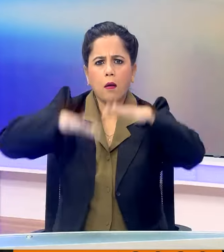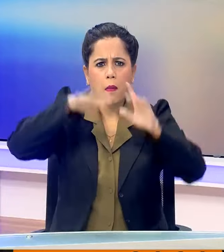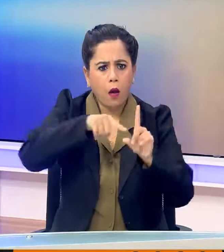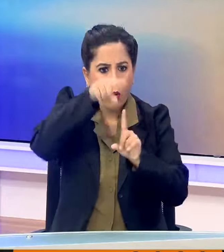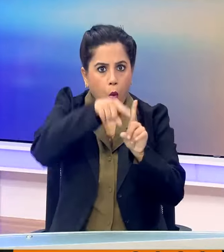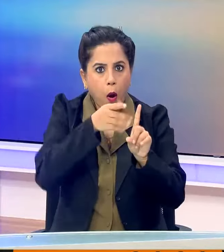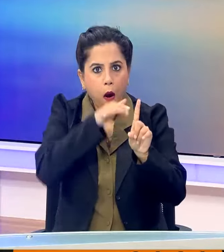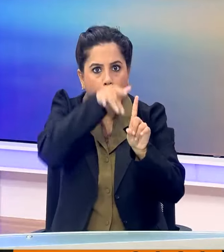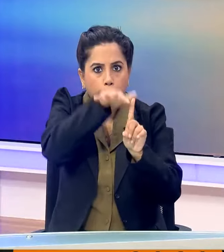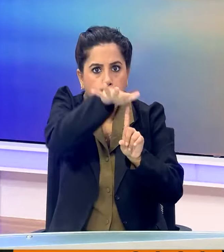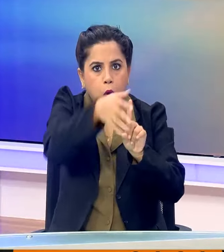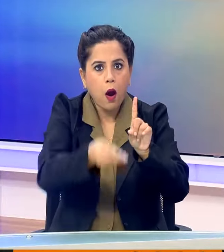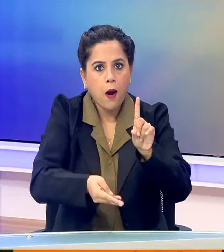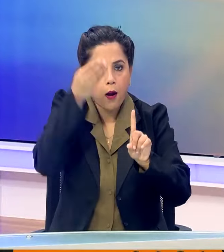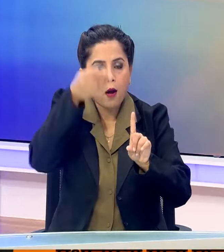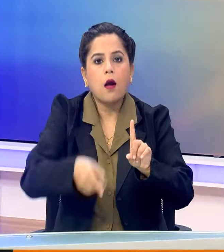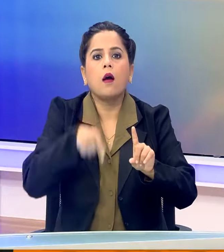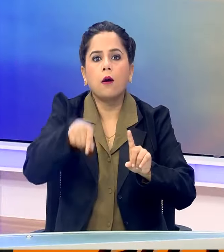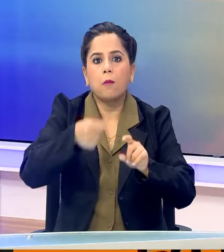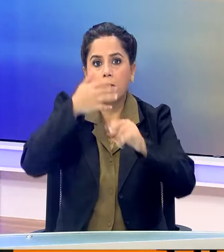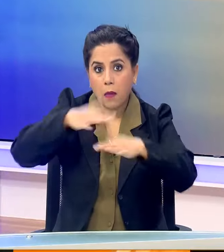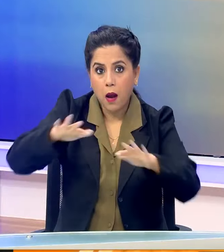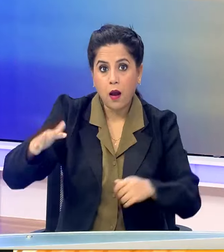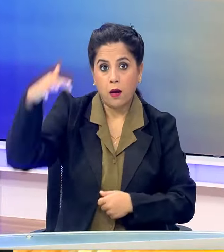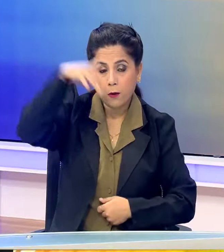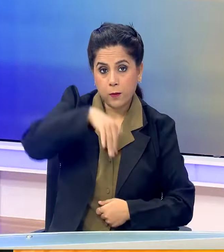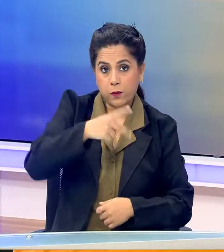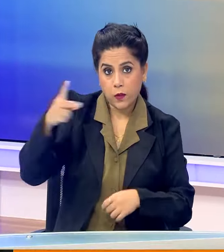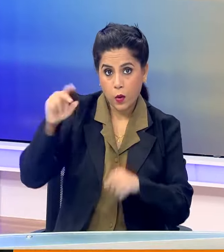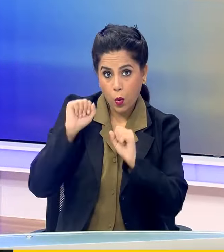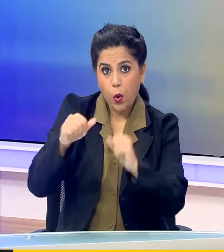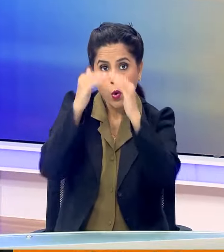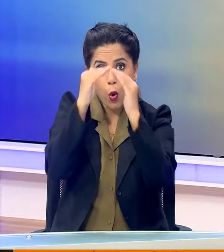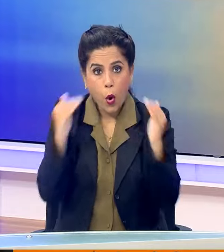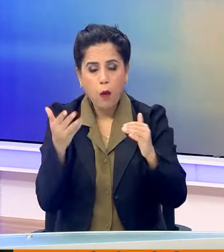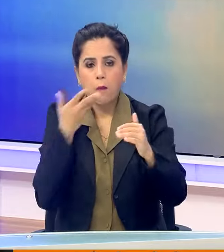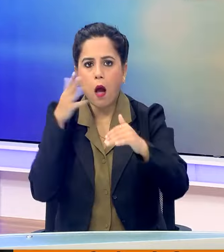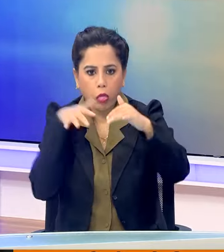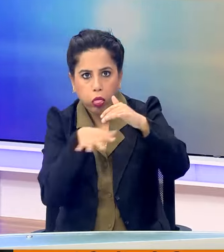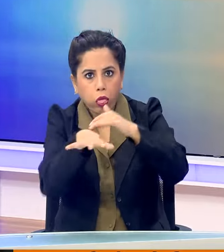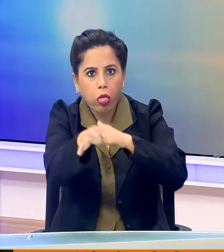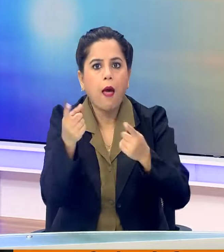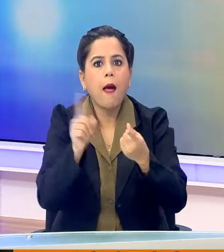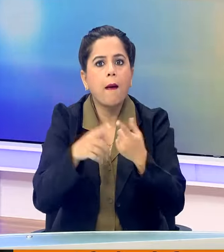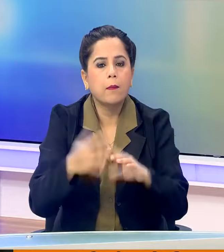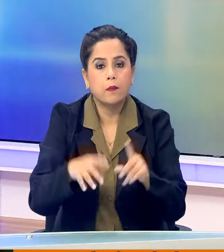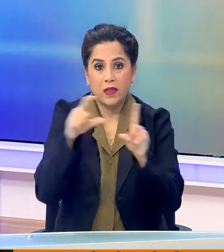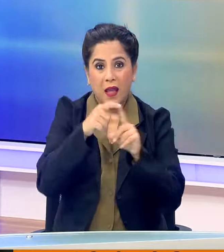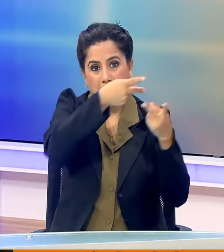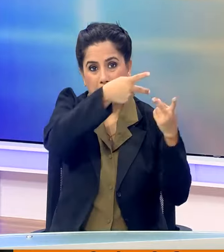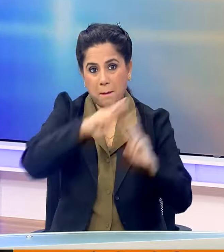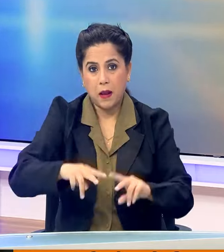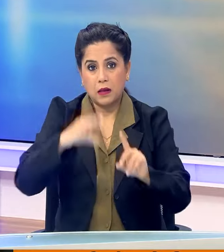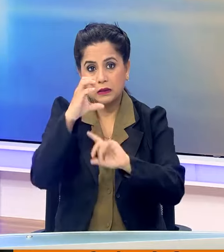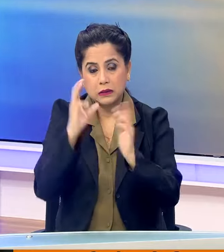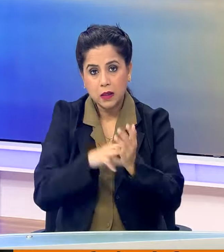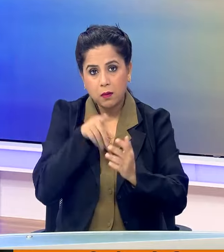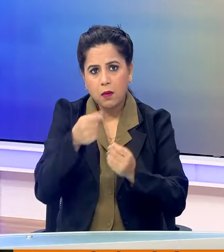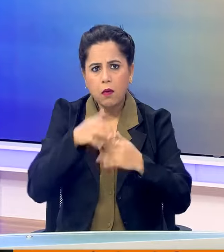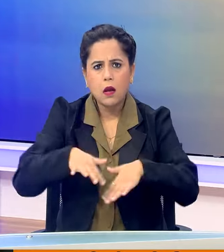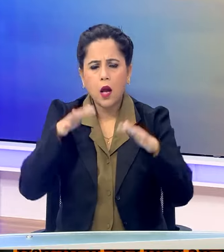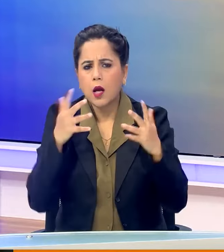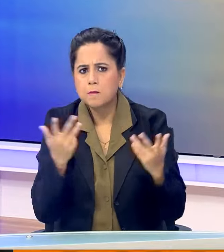वृद्धि कारण बाढ़ का पानी तट बंधों और निचले इलाकों के घरों में घुस गया है दिल्ली से लौटने के बाद मुख्यमंत्री ने बाढ़ की